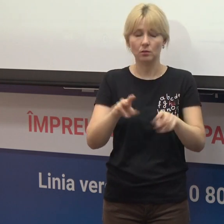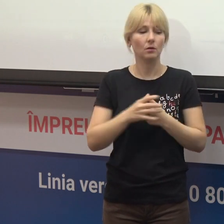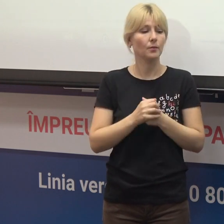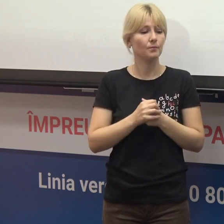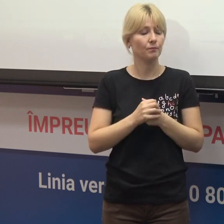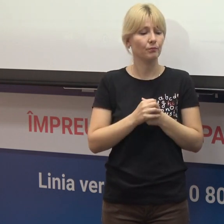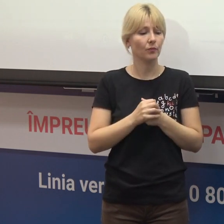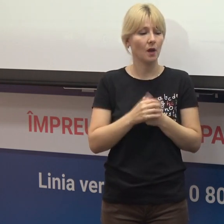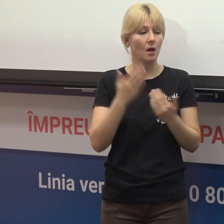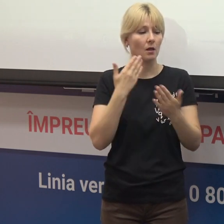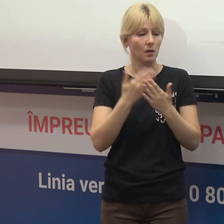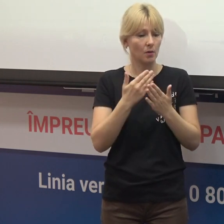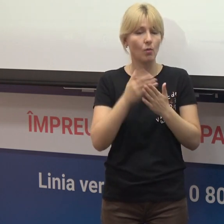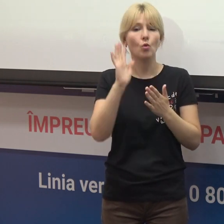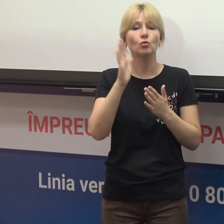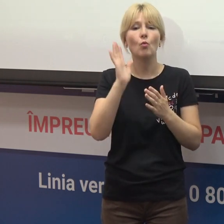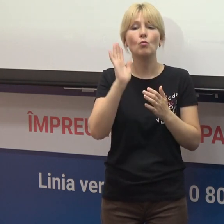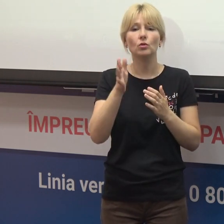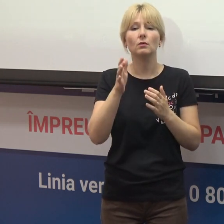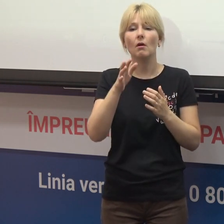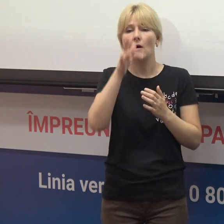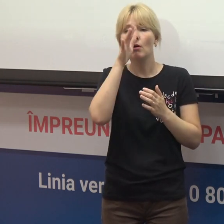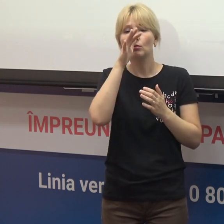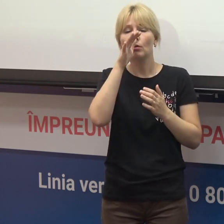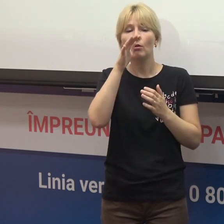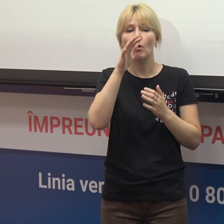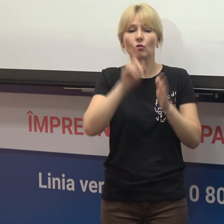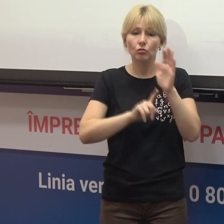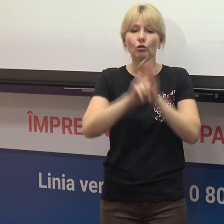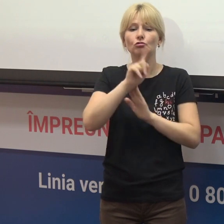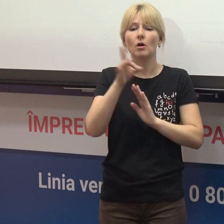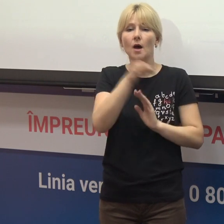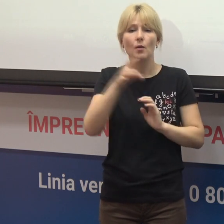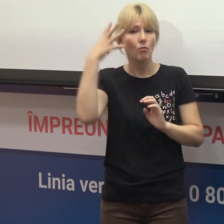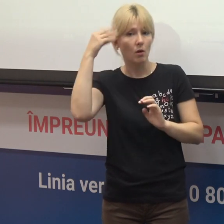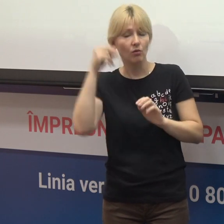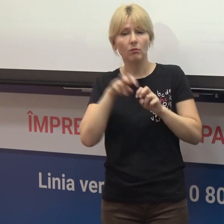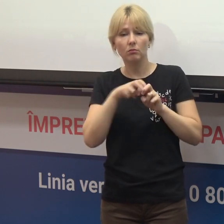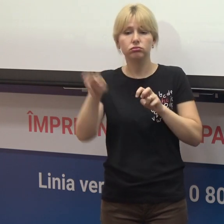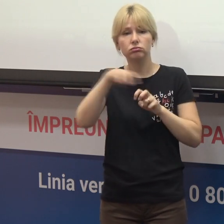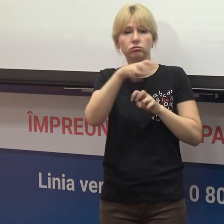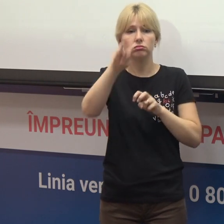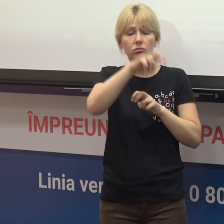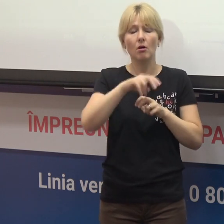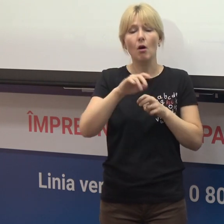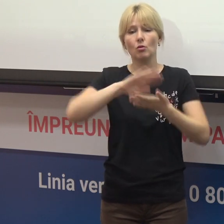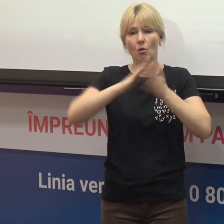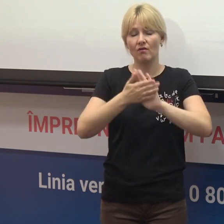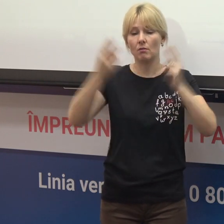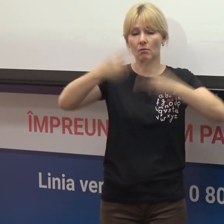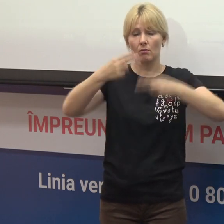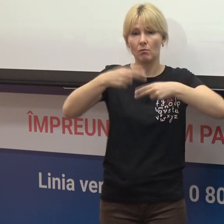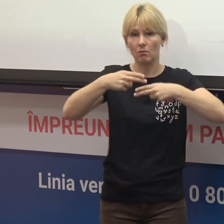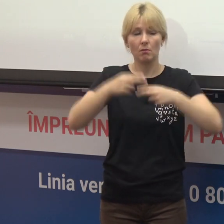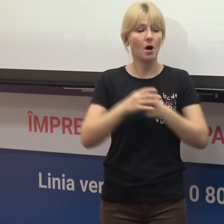parcurge teritoriul Republicii Moldova conform unui itinerar stabilit de Inspectoratul General al Poliției de Frontiere.